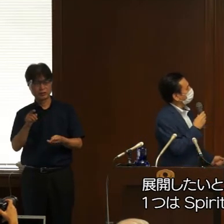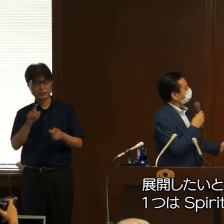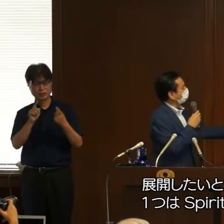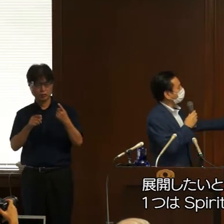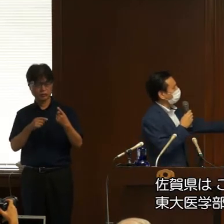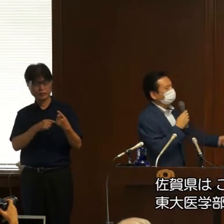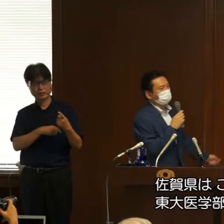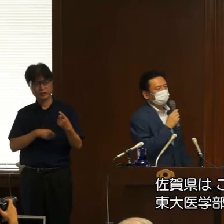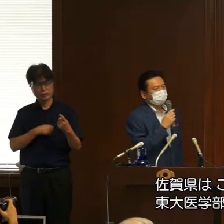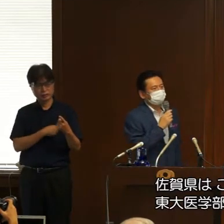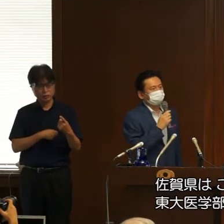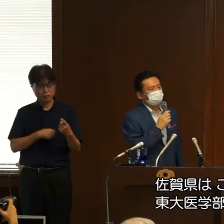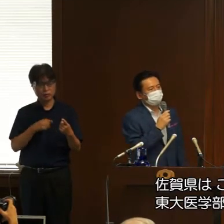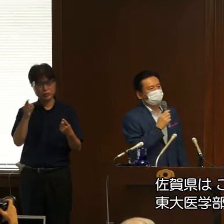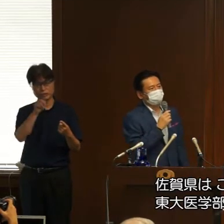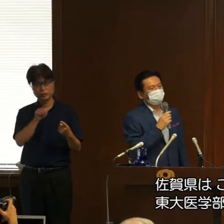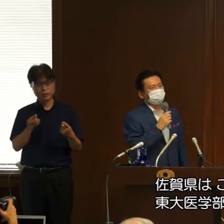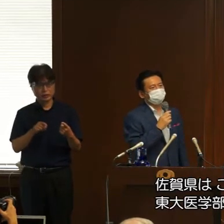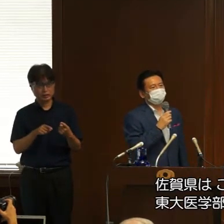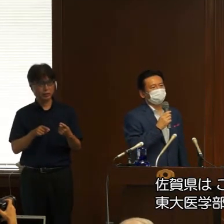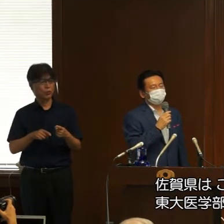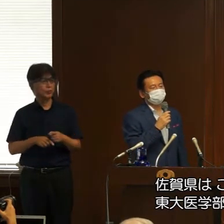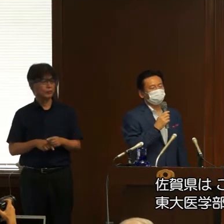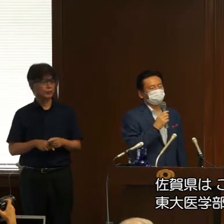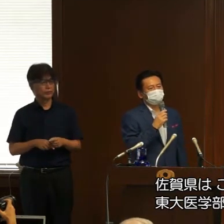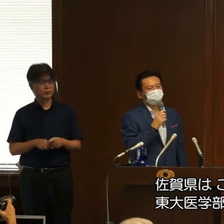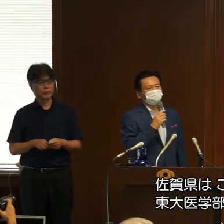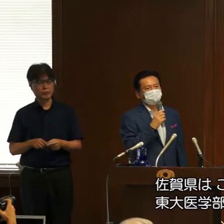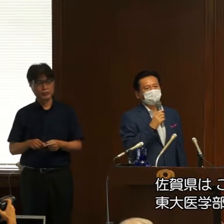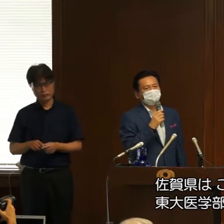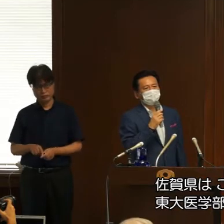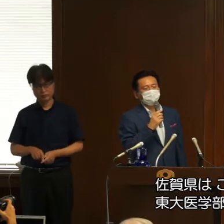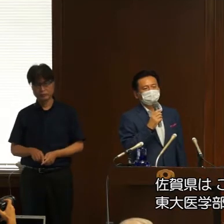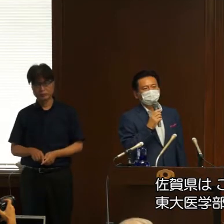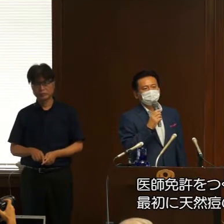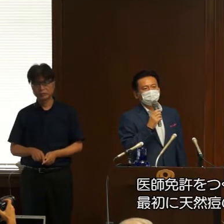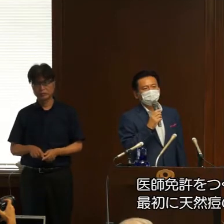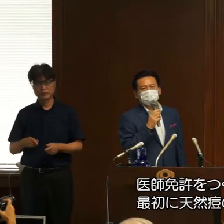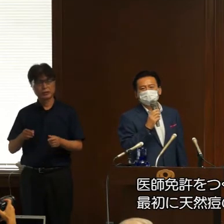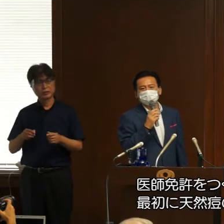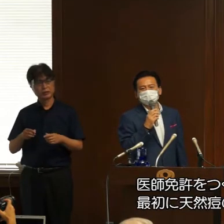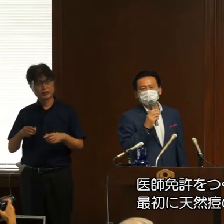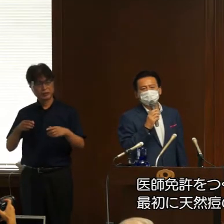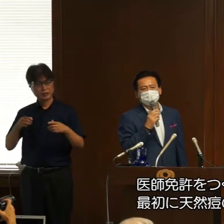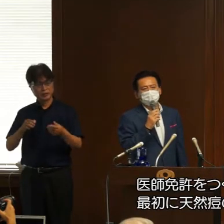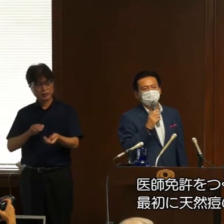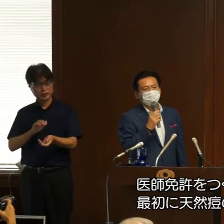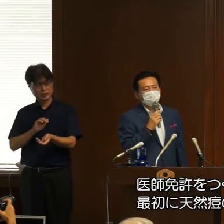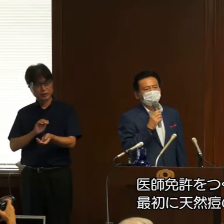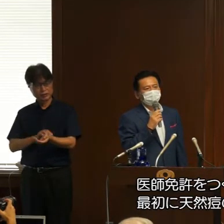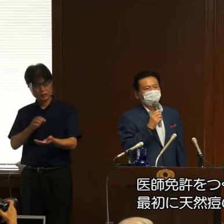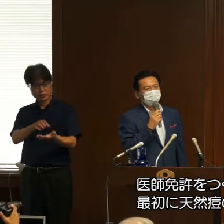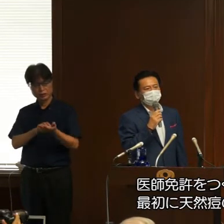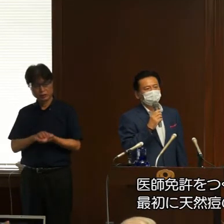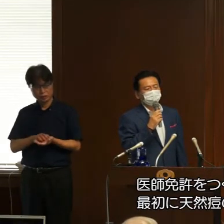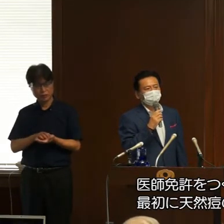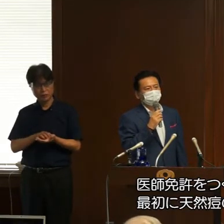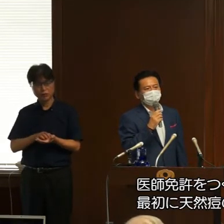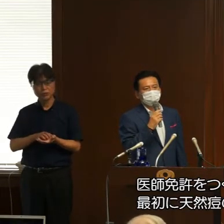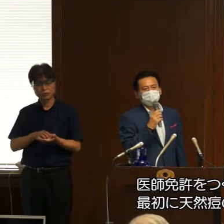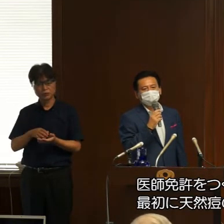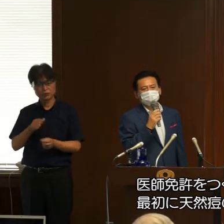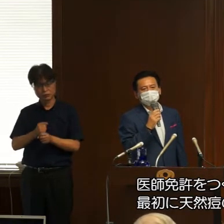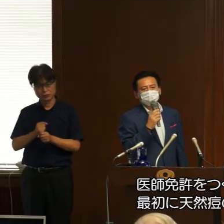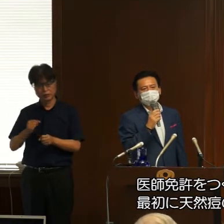ですね。佐賀県はご案内の通り東大医学部発祥のもとだったり、医学医師免許を作った土地であったり、最初